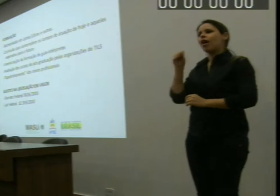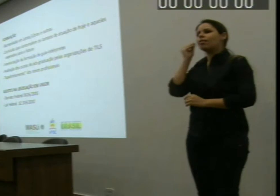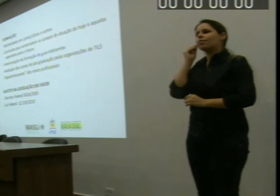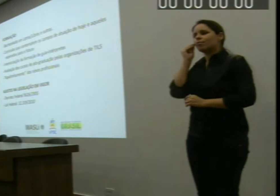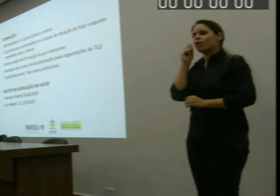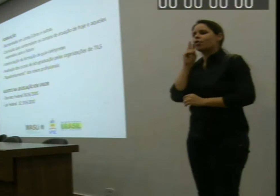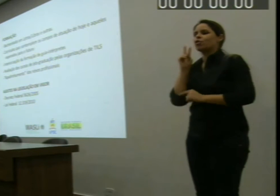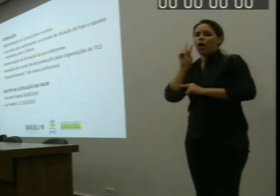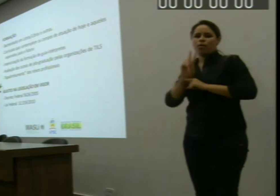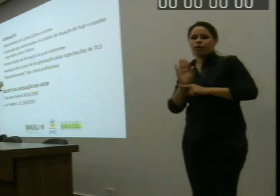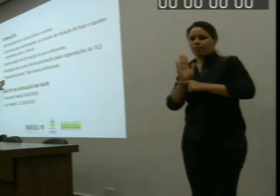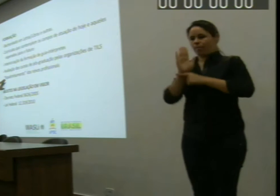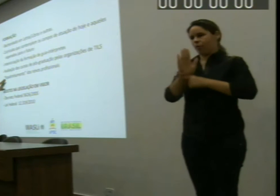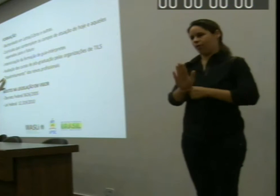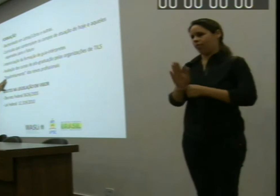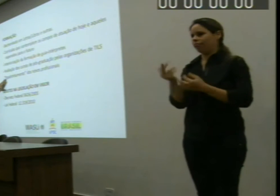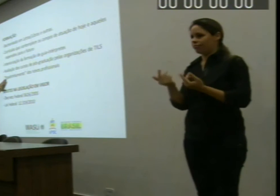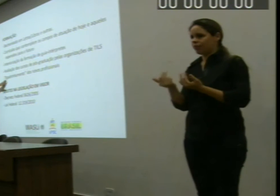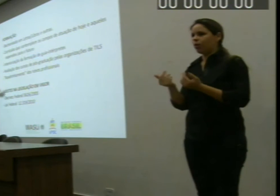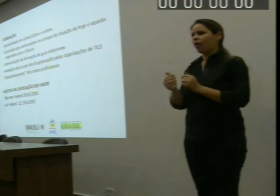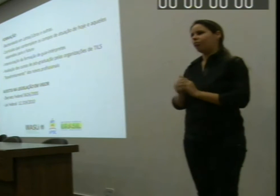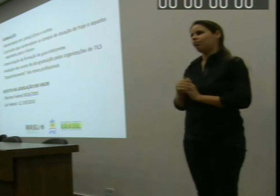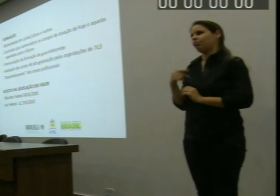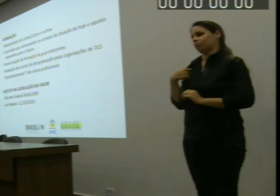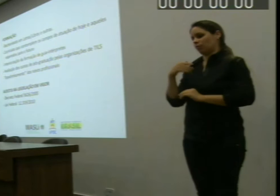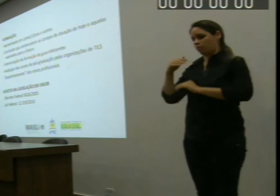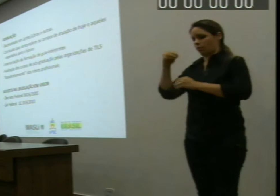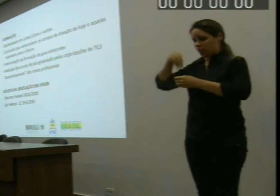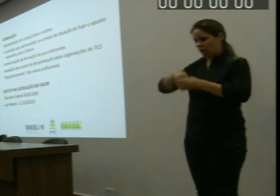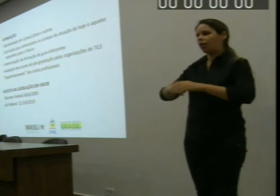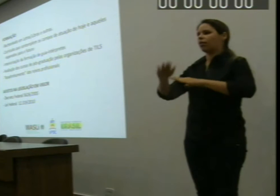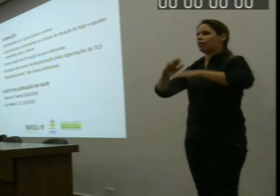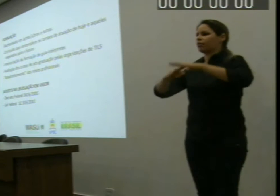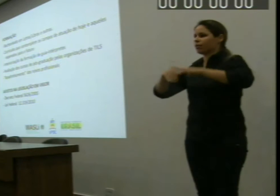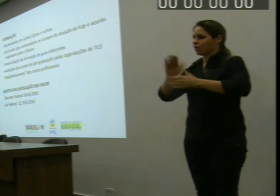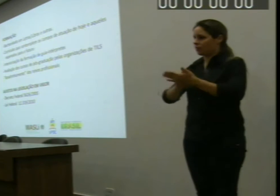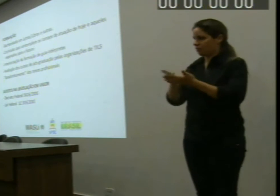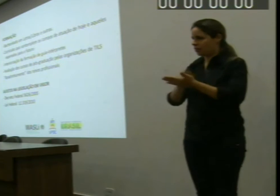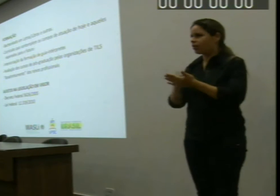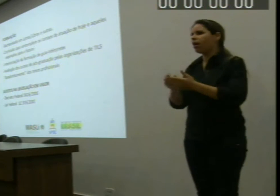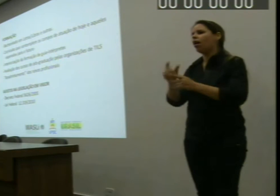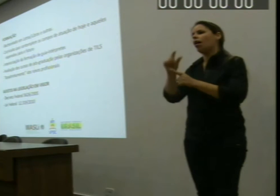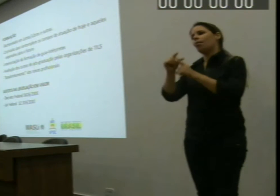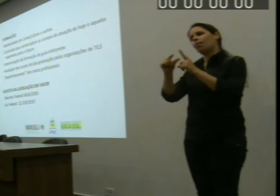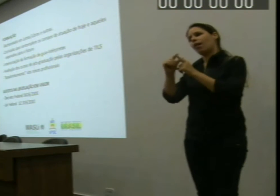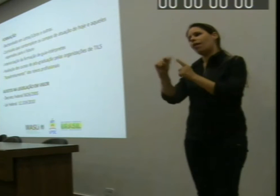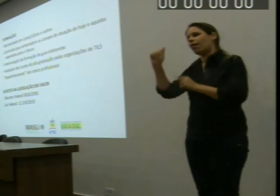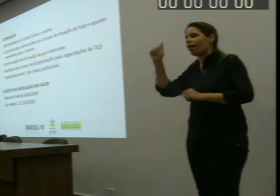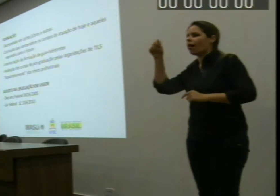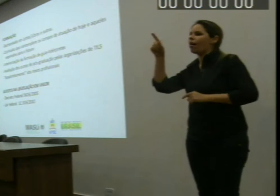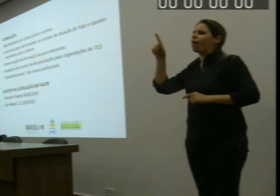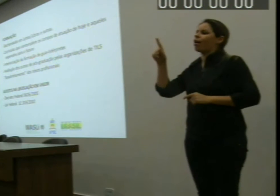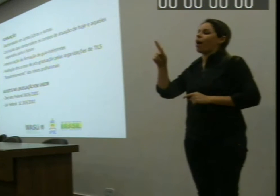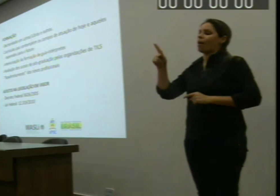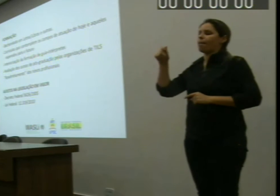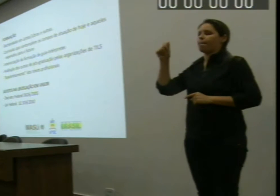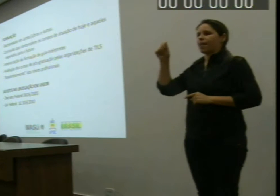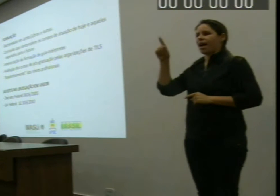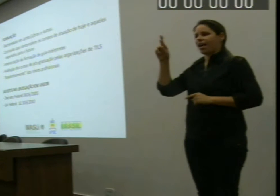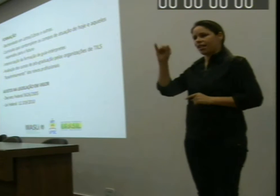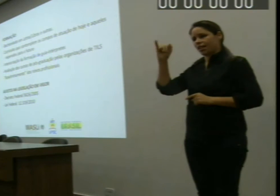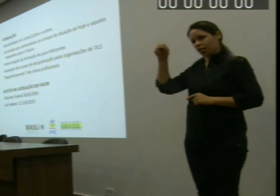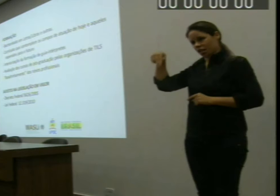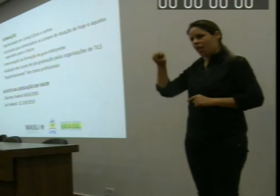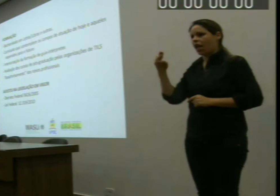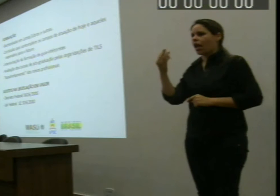desenvolve profissões então apadrinhamento também é a algo que a gente comea precisa começar a pensar